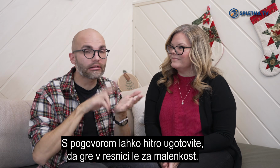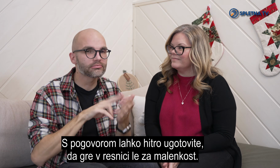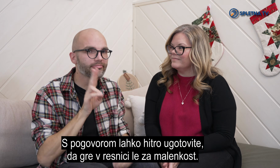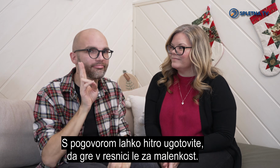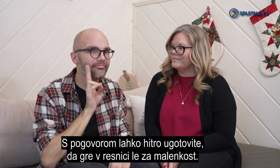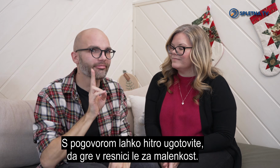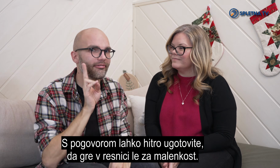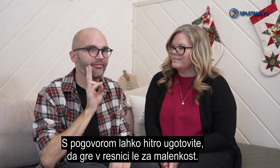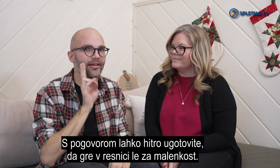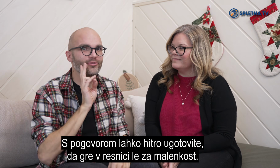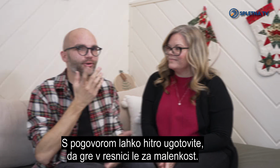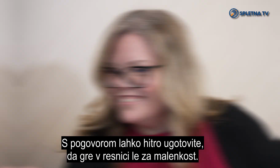za malenkost.